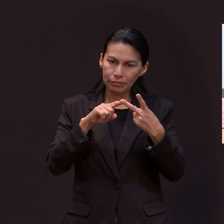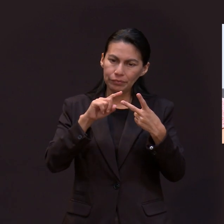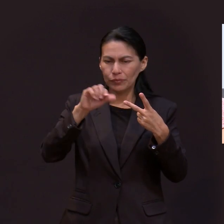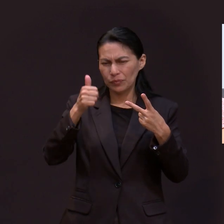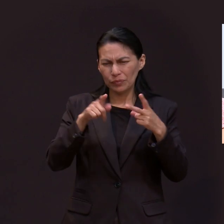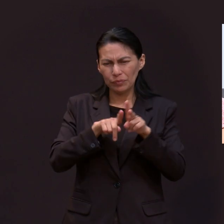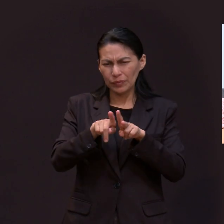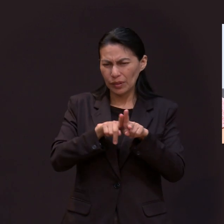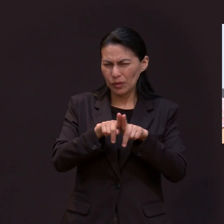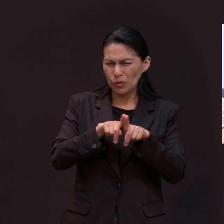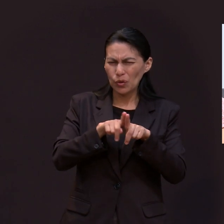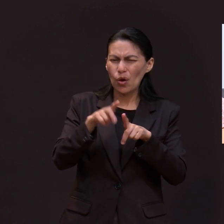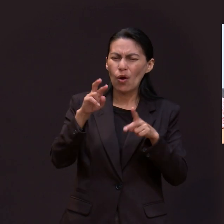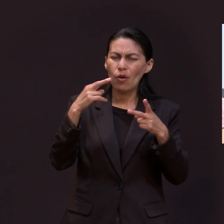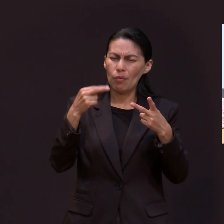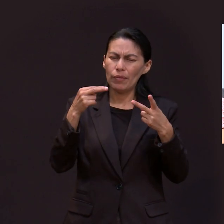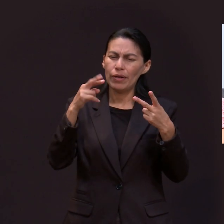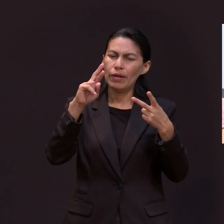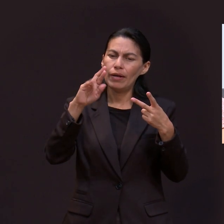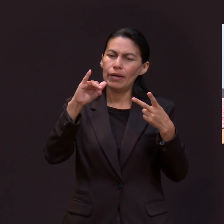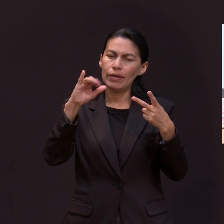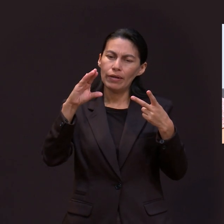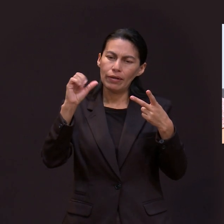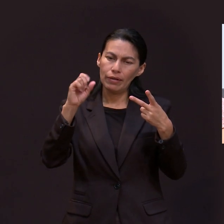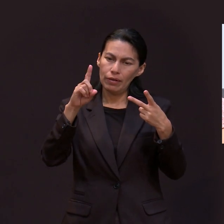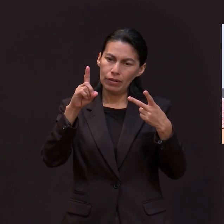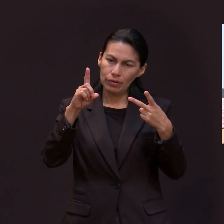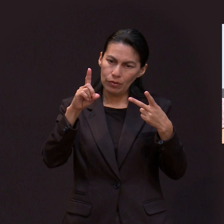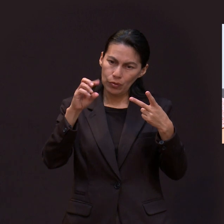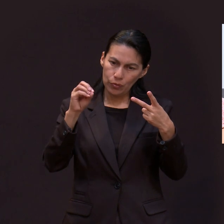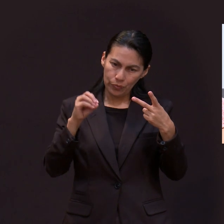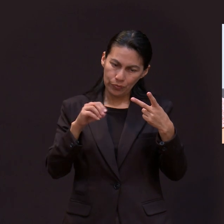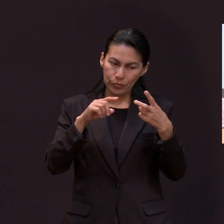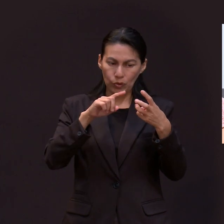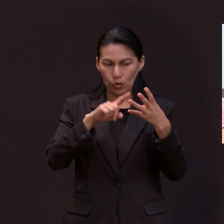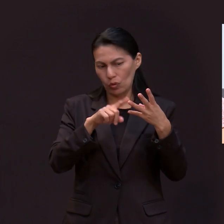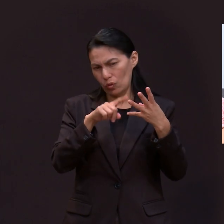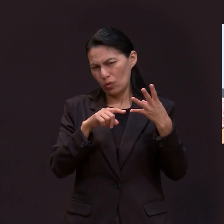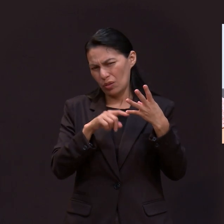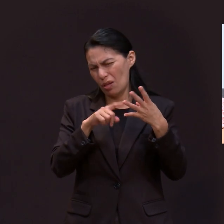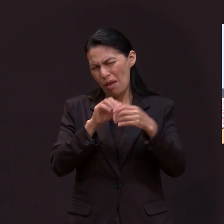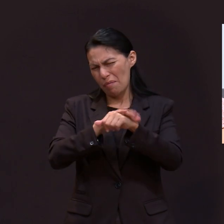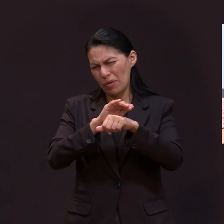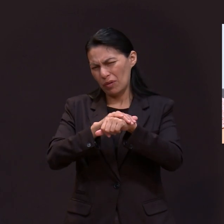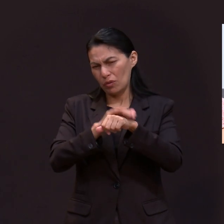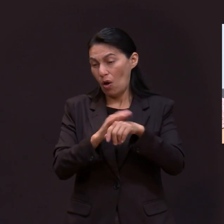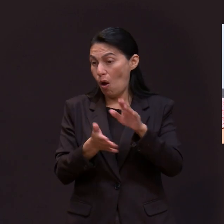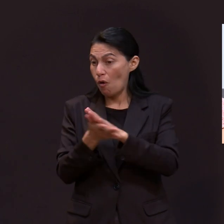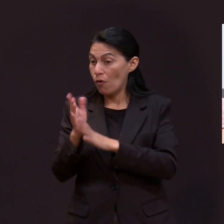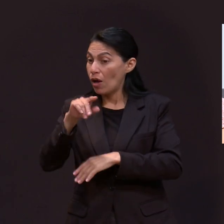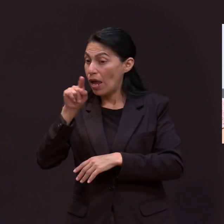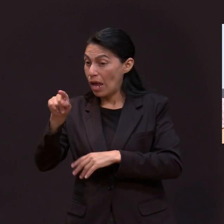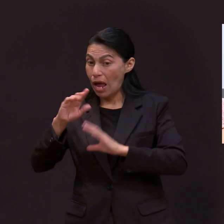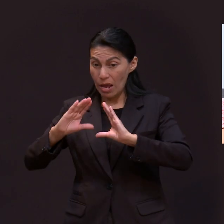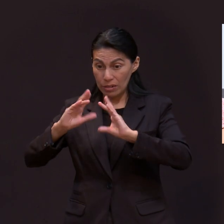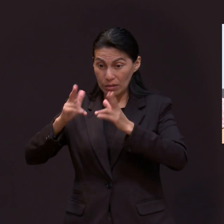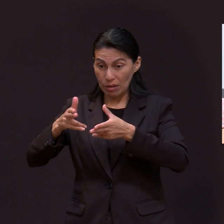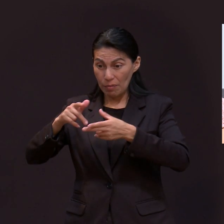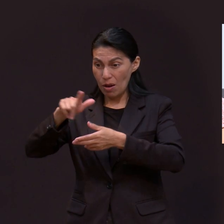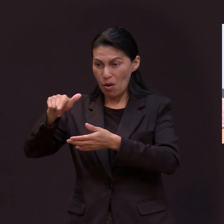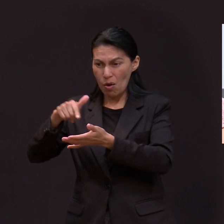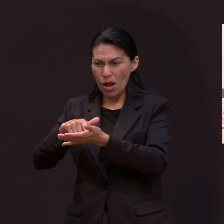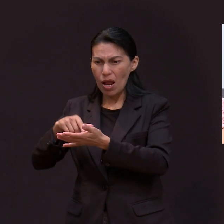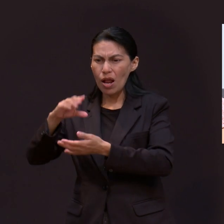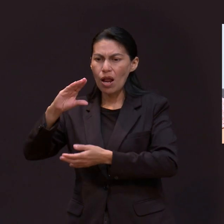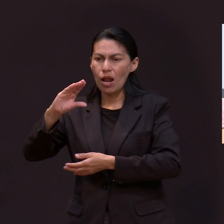y va a mi hermano ricardo y dos personas más en el carro fueron a las choapas y él vivía